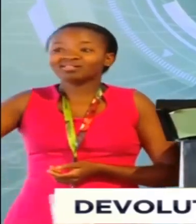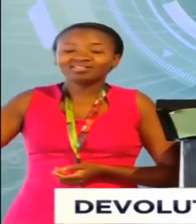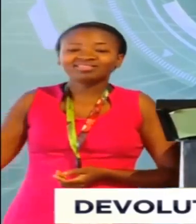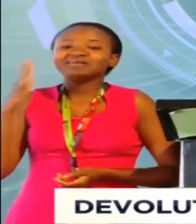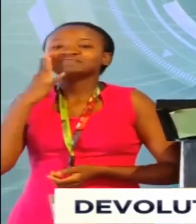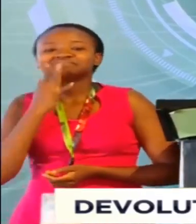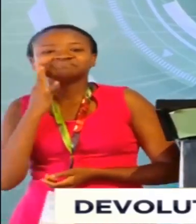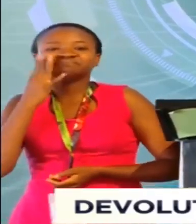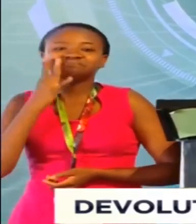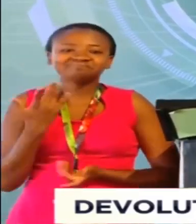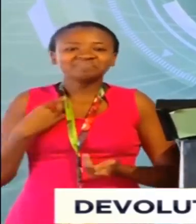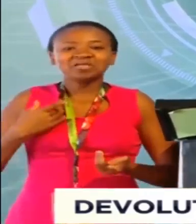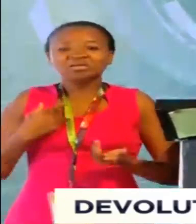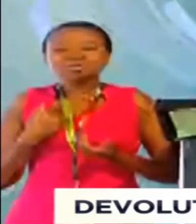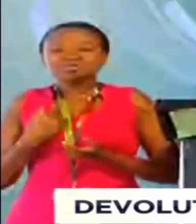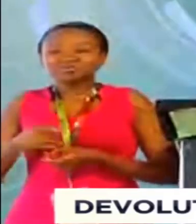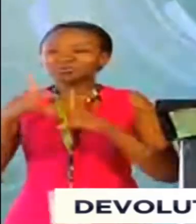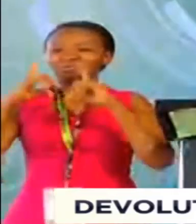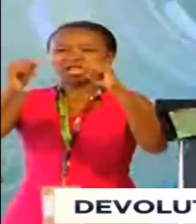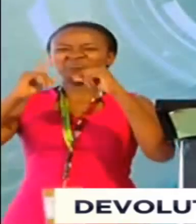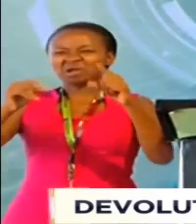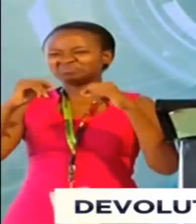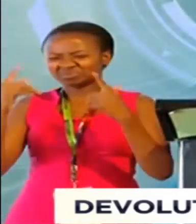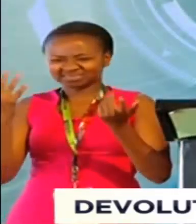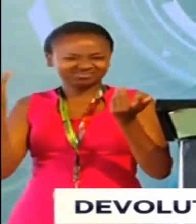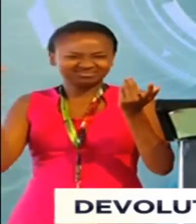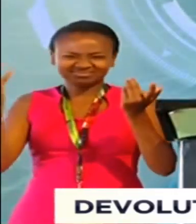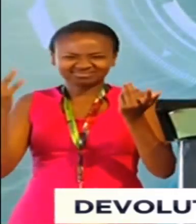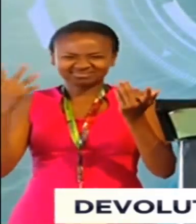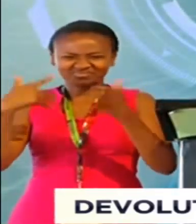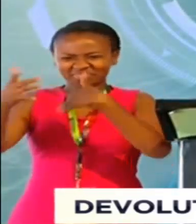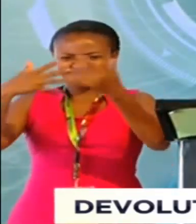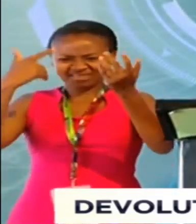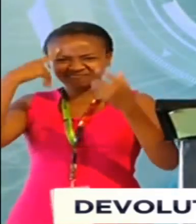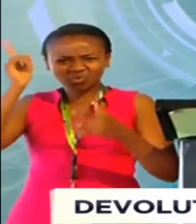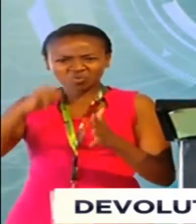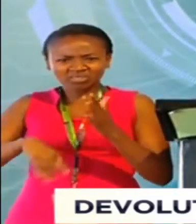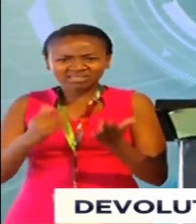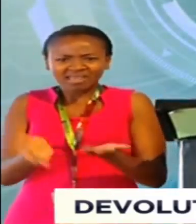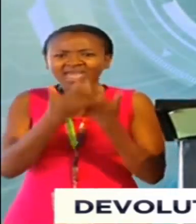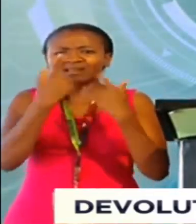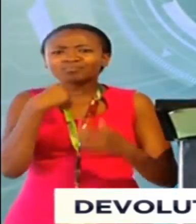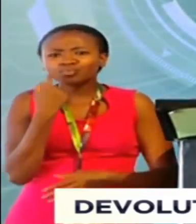siku kupiga piga maneno. What inasaidia nani?